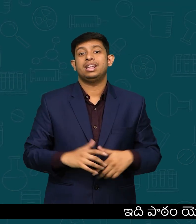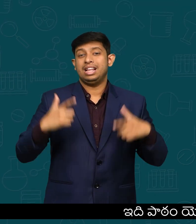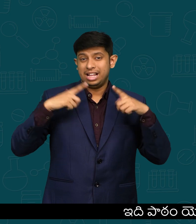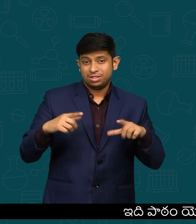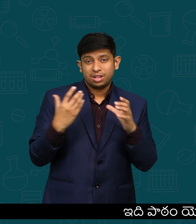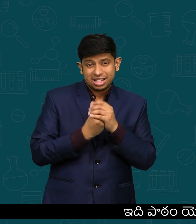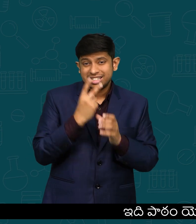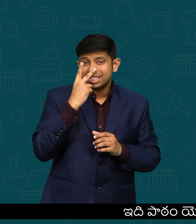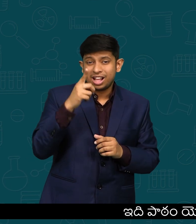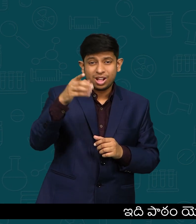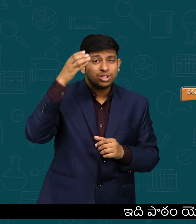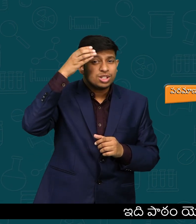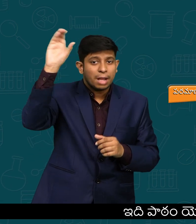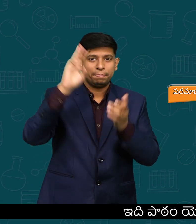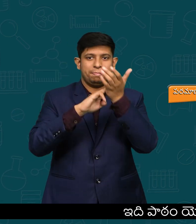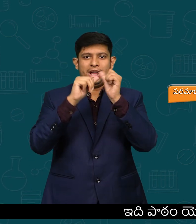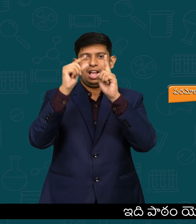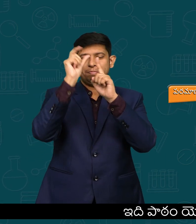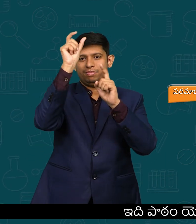ఇది పాఠం యొక్క కాన్సెప్ట్ మ్యాప్.